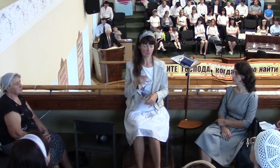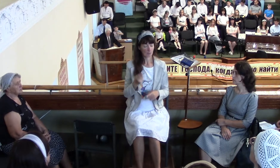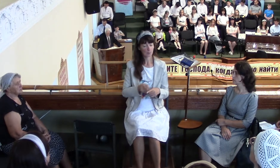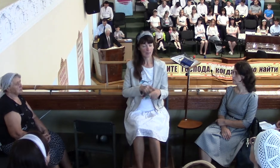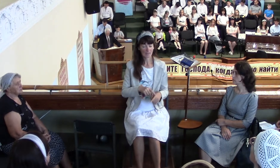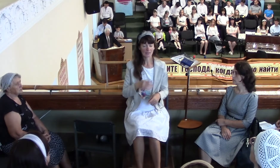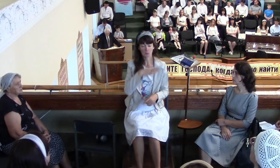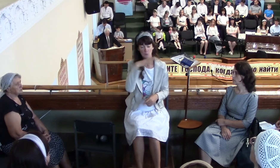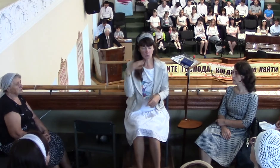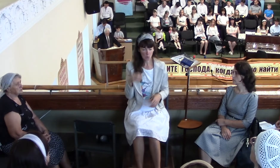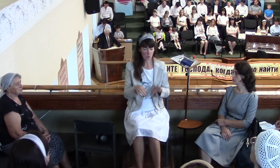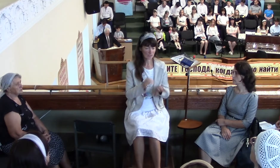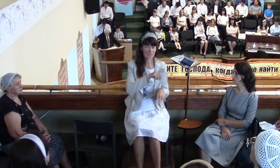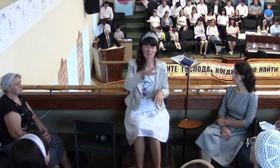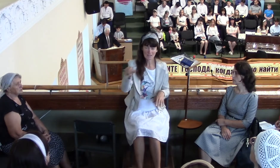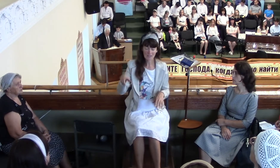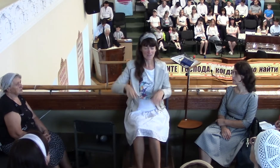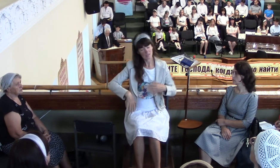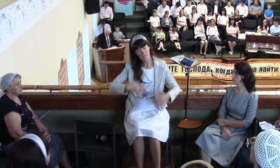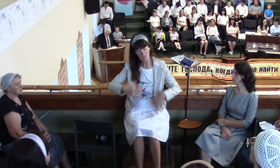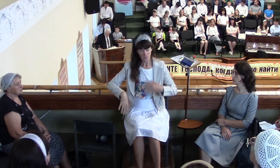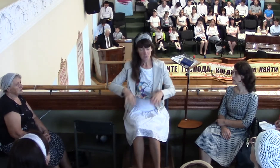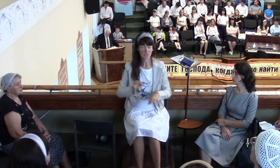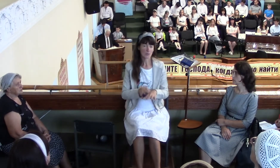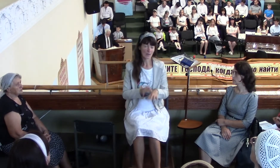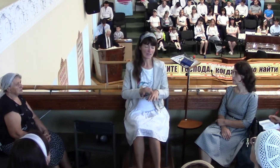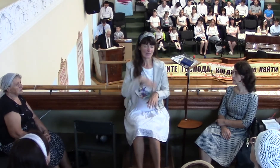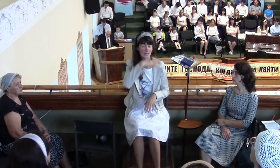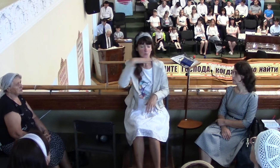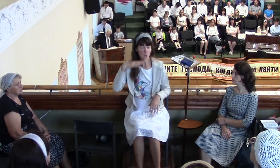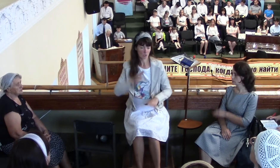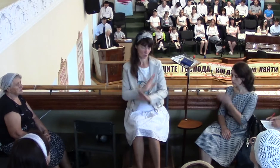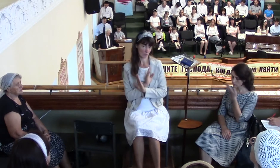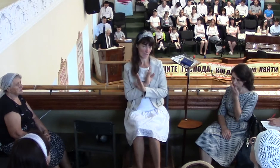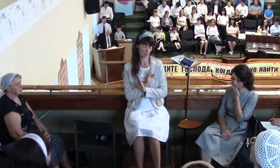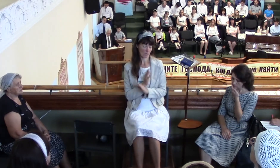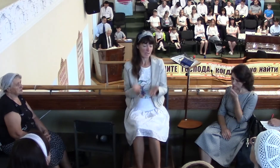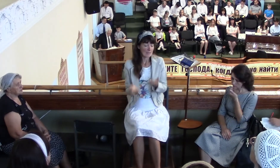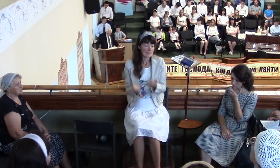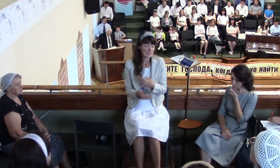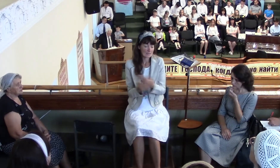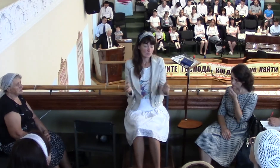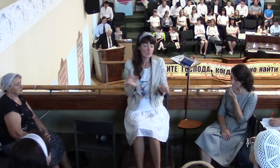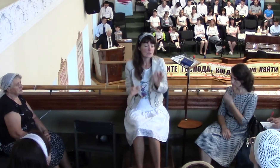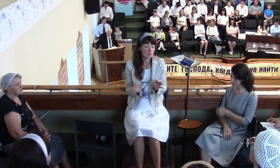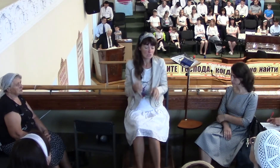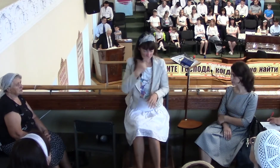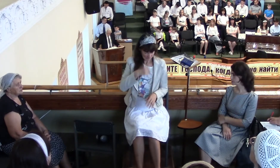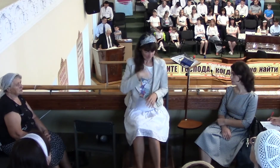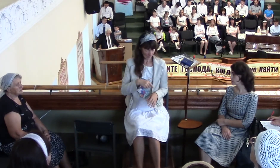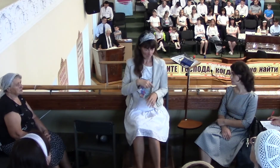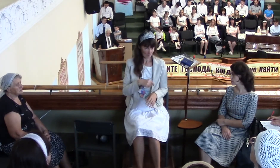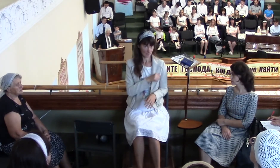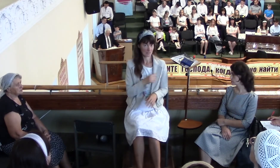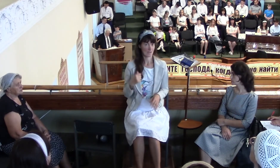больны, и немало умирает, ибо если бы мы судили сами себя, то не были бы судимы.